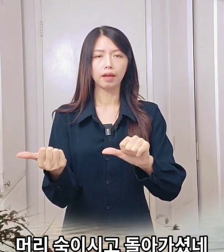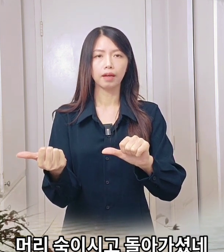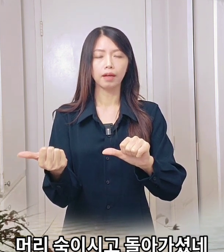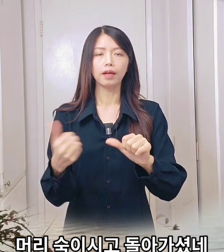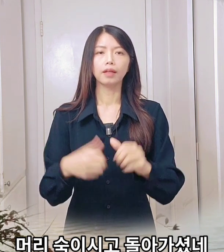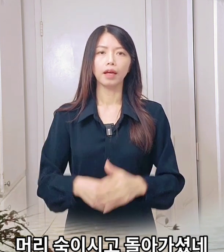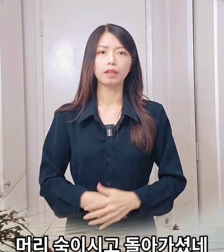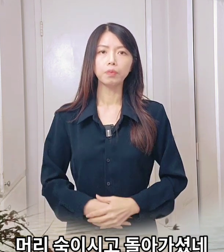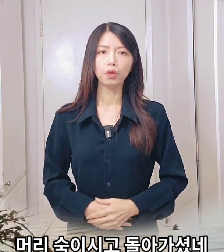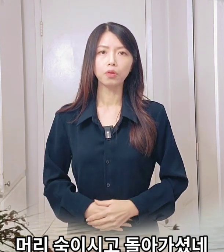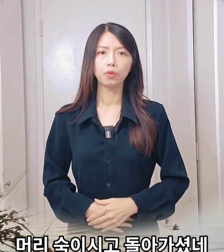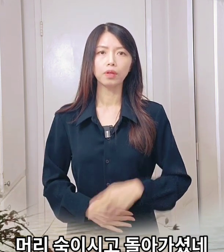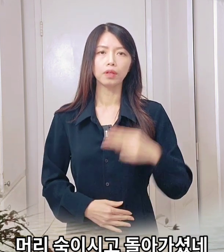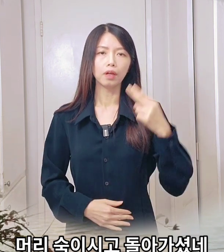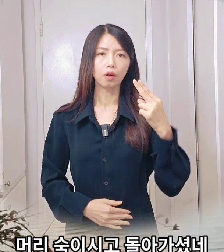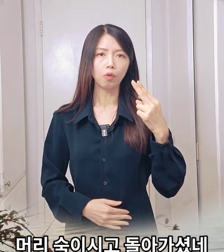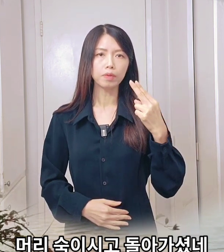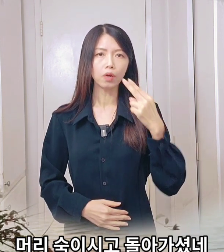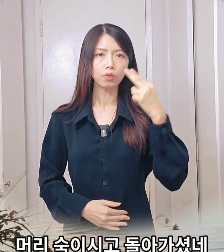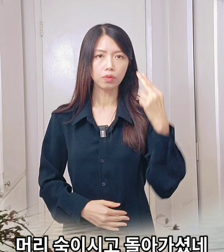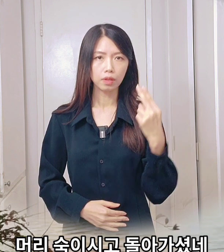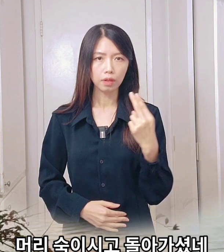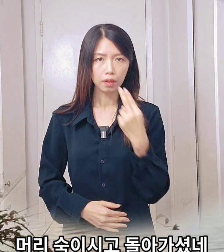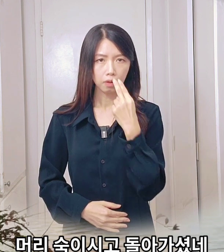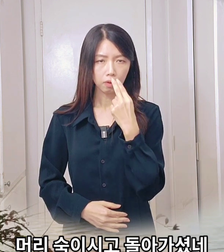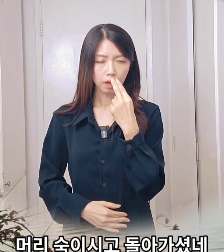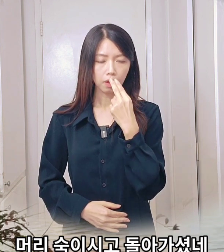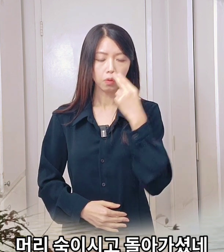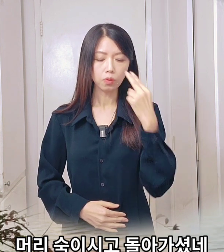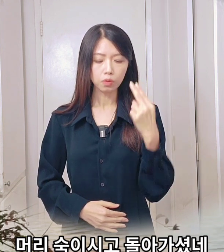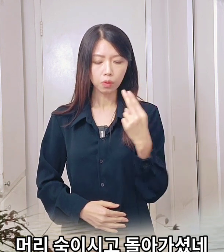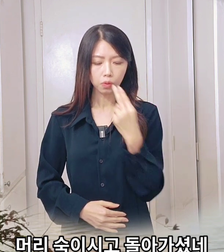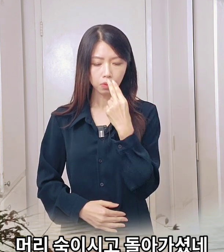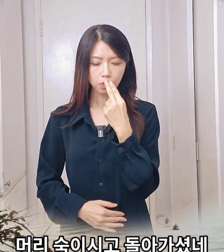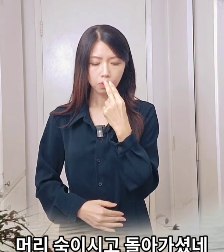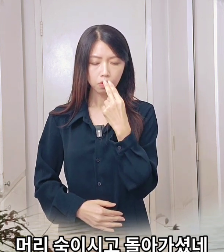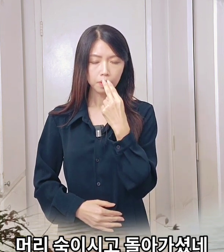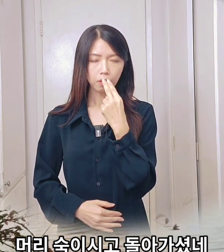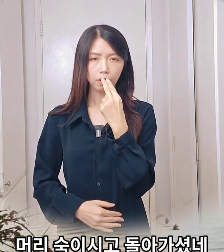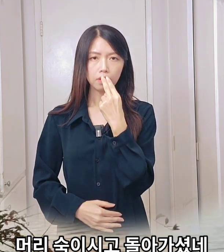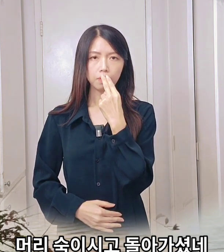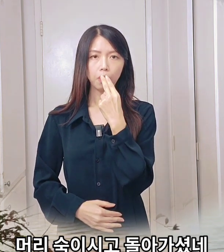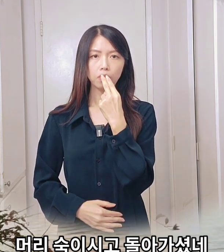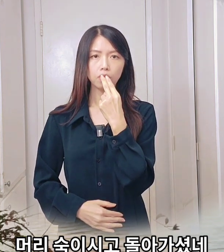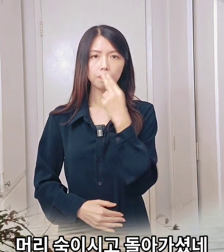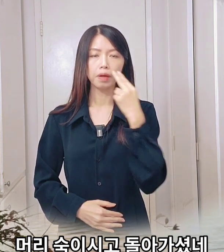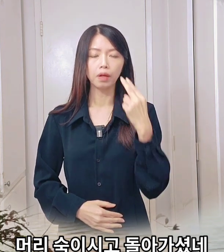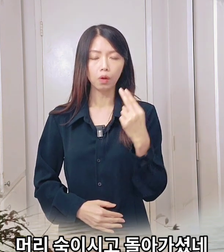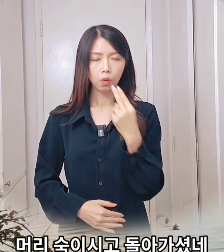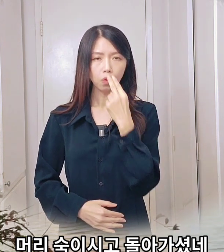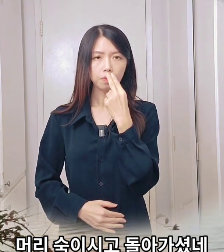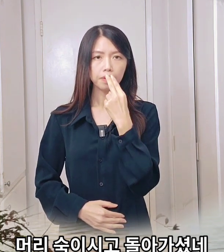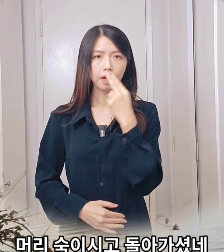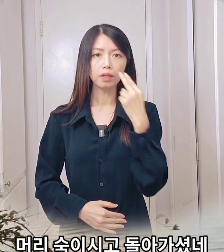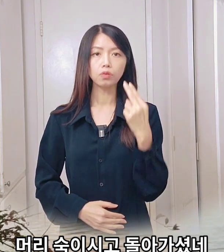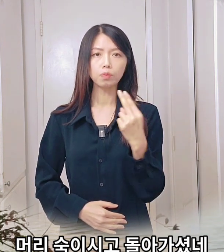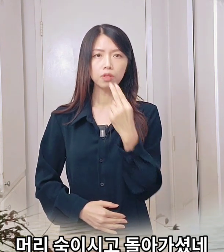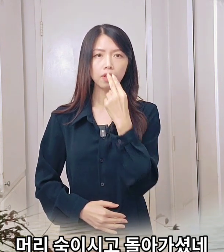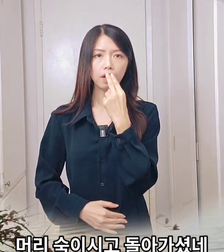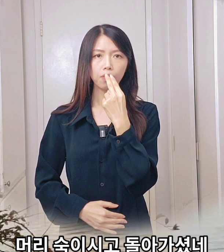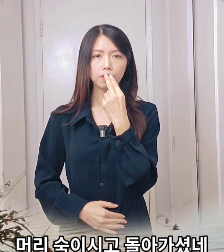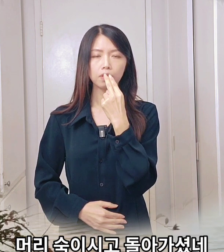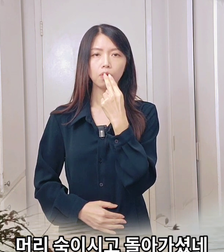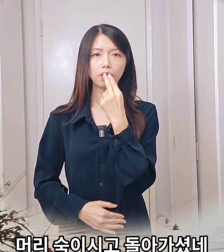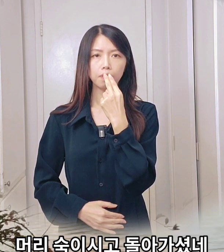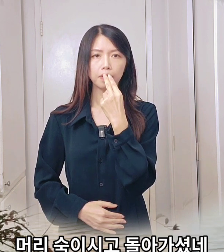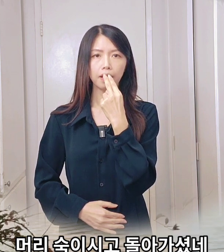됩니다. 다른 표현으로는 검지하고 중지를 이렇게 코 쪽으로 숨이 들어가듯이 표현해 주시면 호흡이나